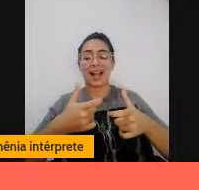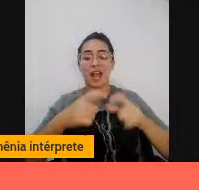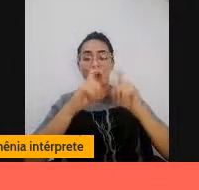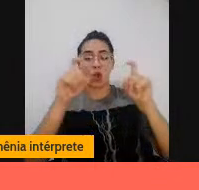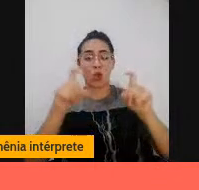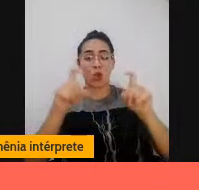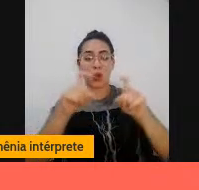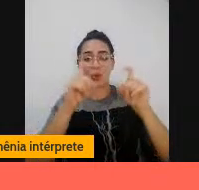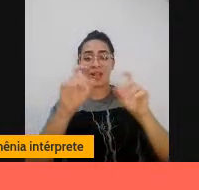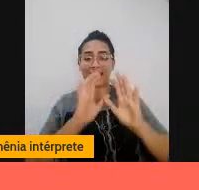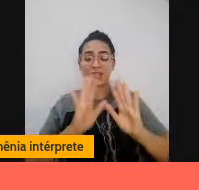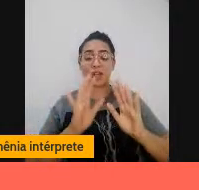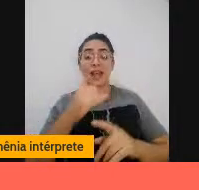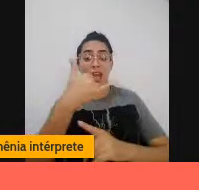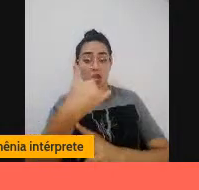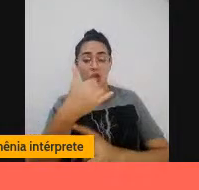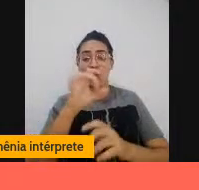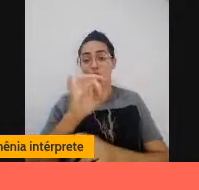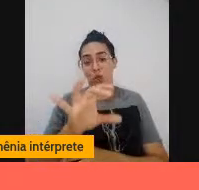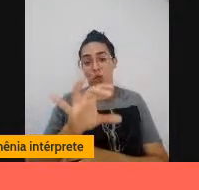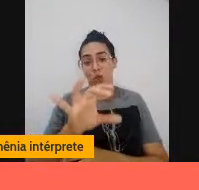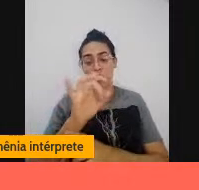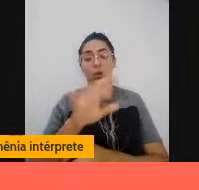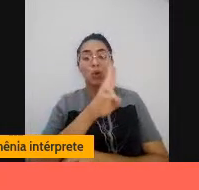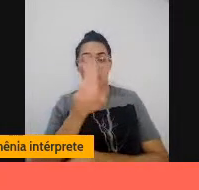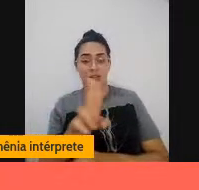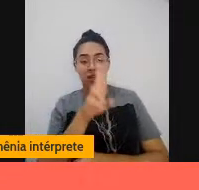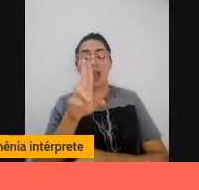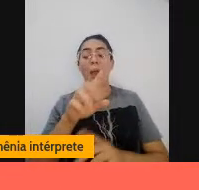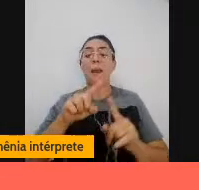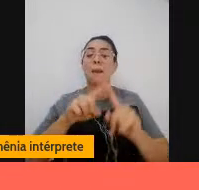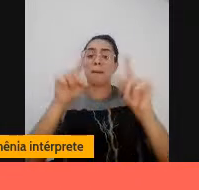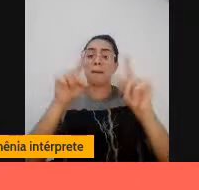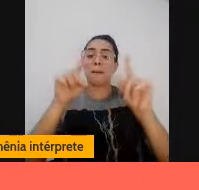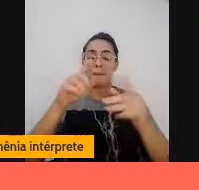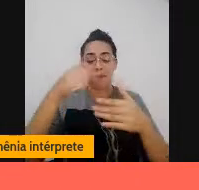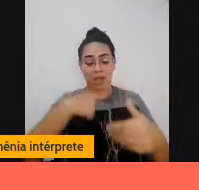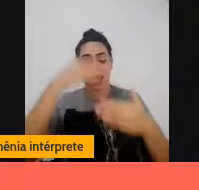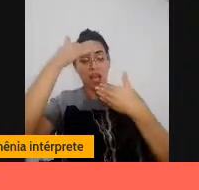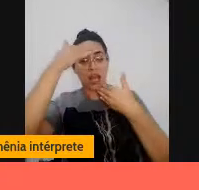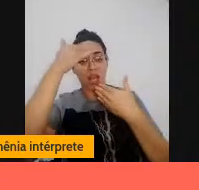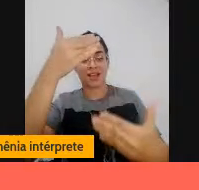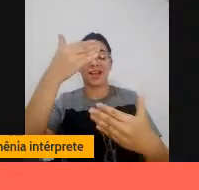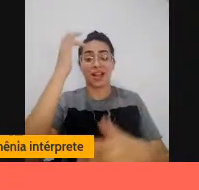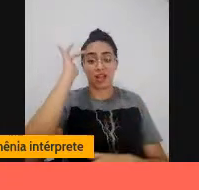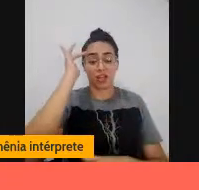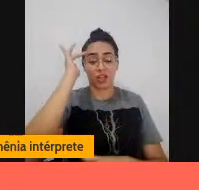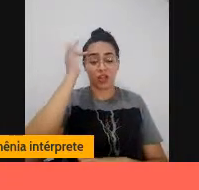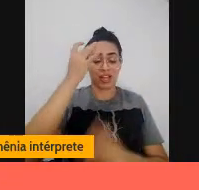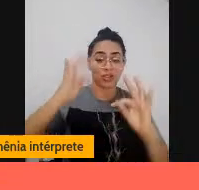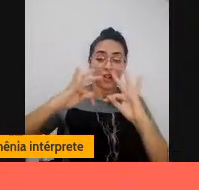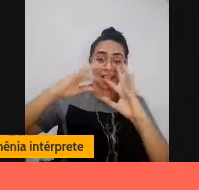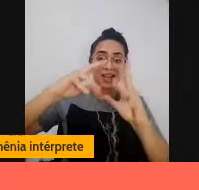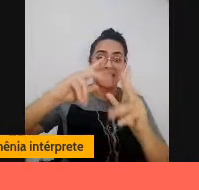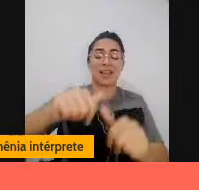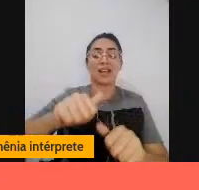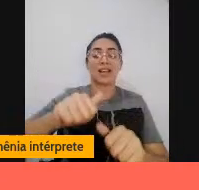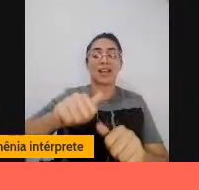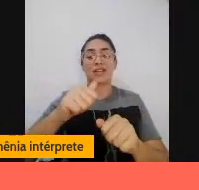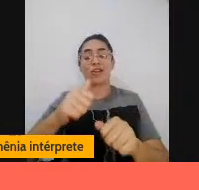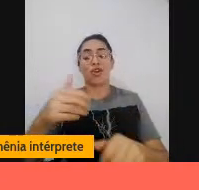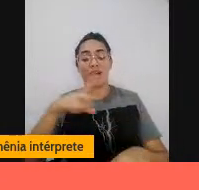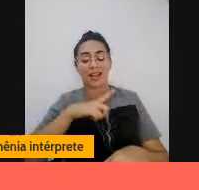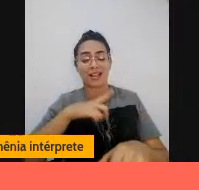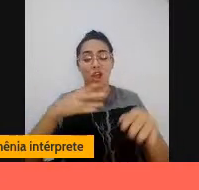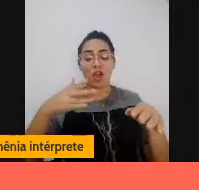no celular, mas eu agradeço também. Eu acho que todo mundo aí teve a oportunidade de agradecer,